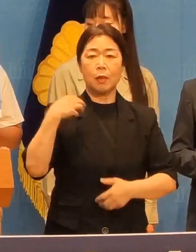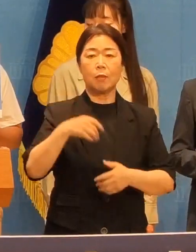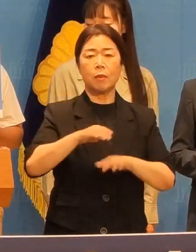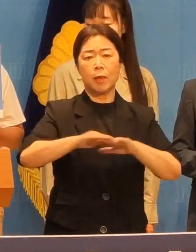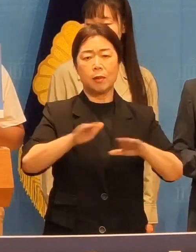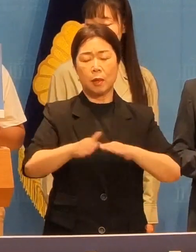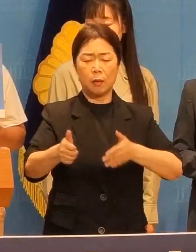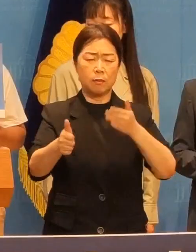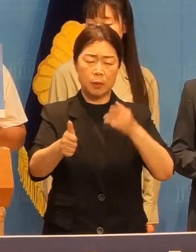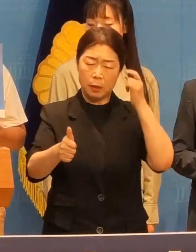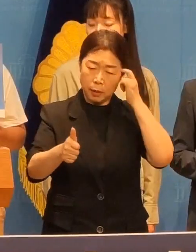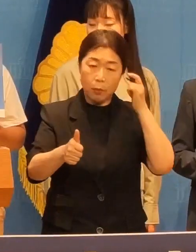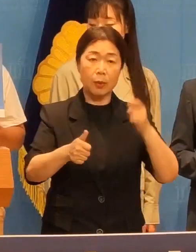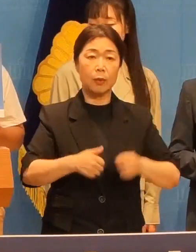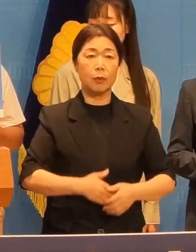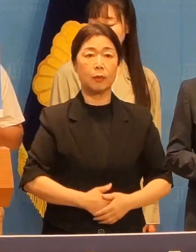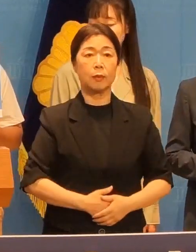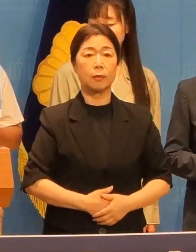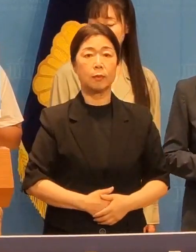것입니다.